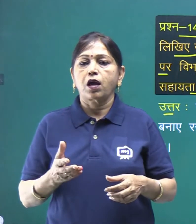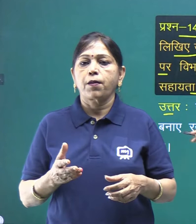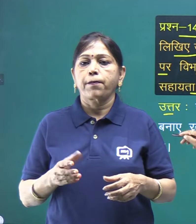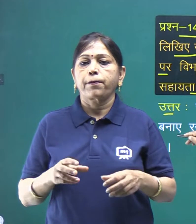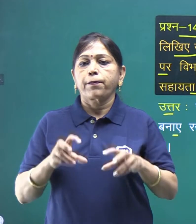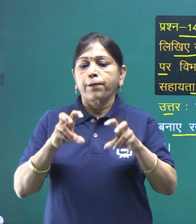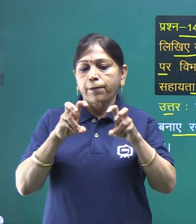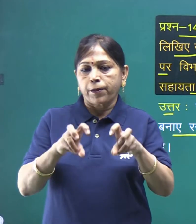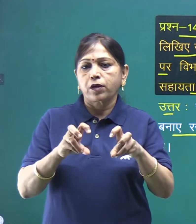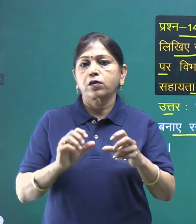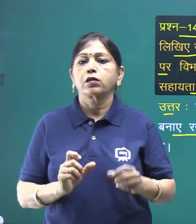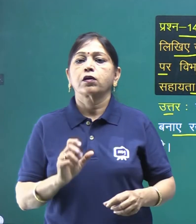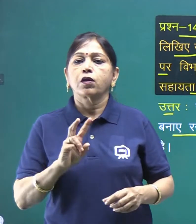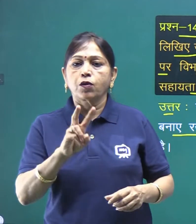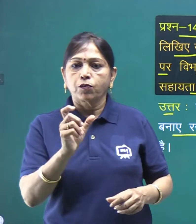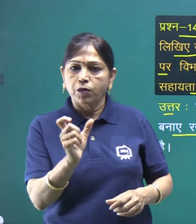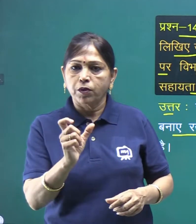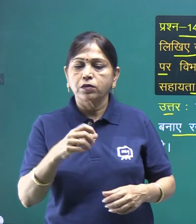विभवांतर बनाए रखने में